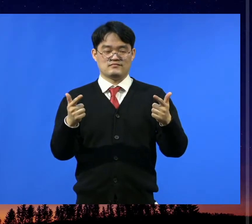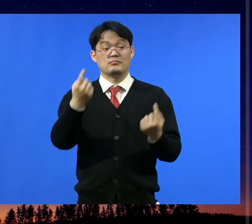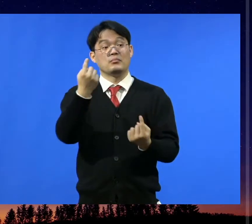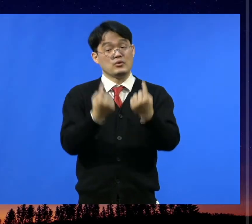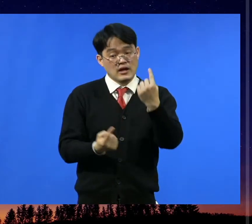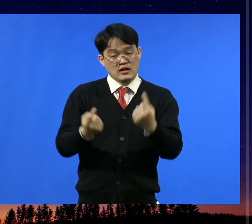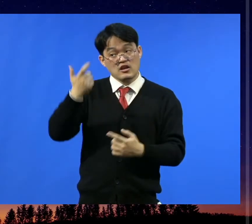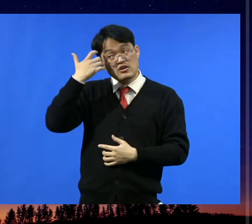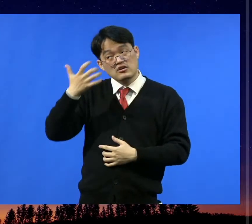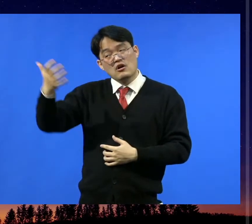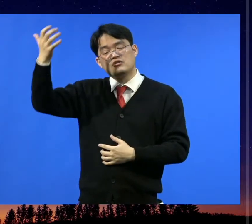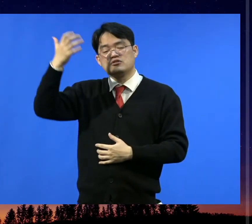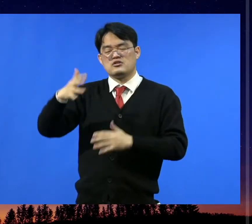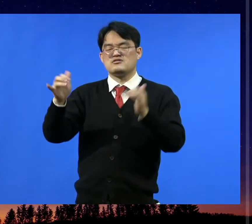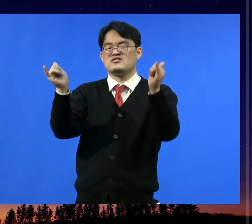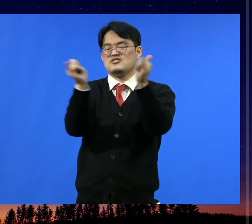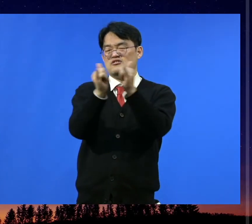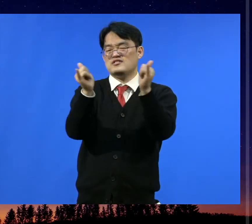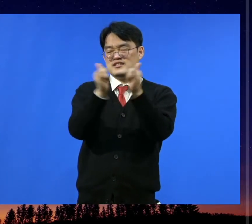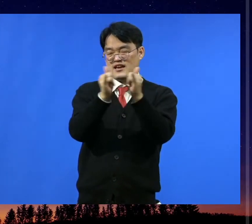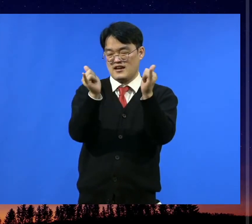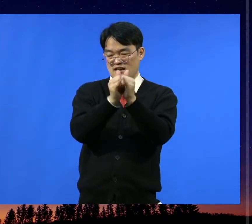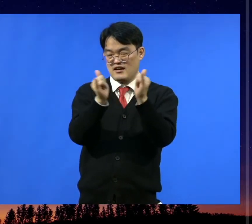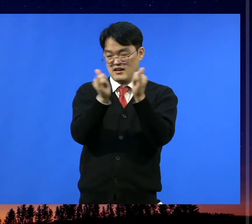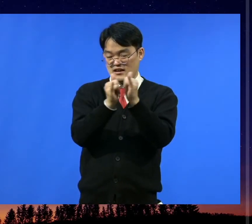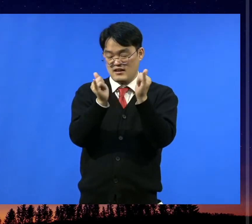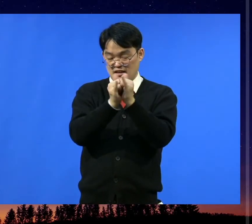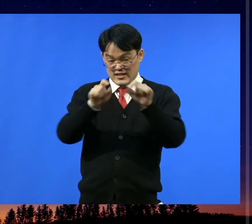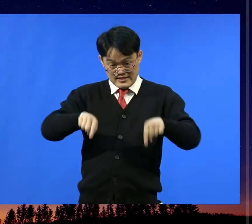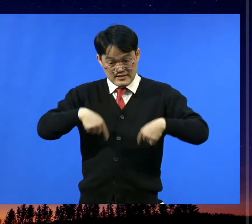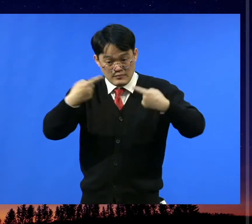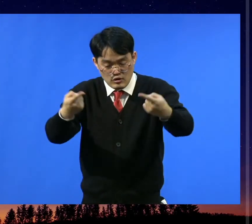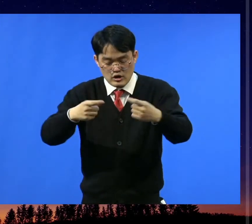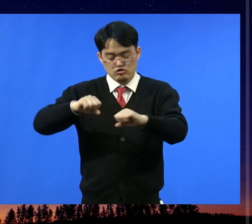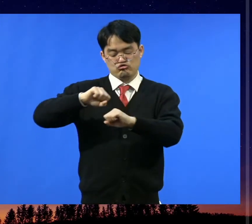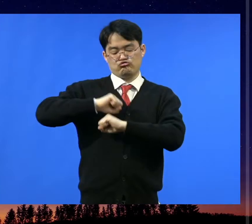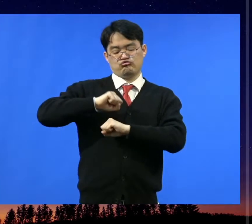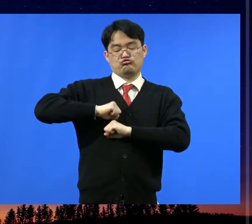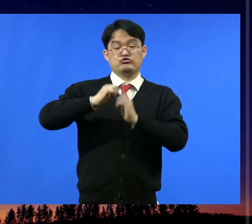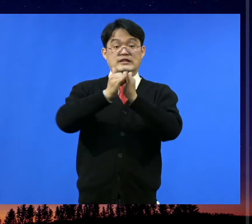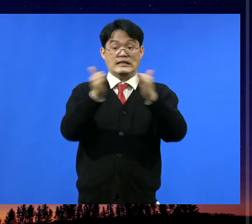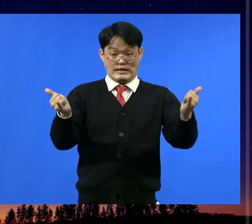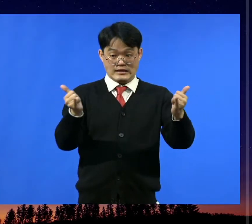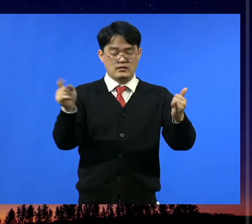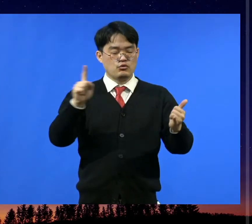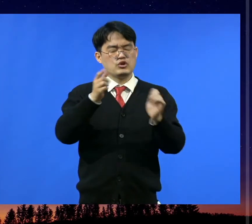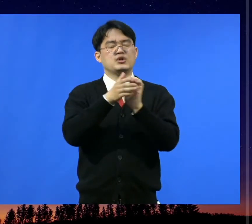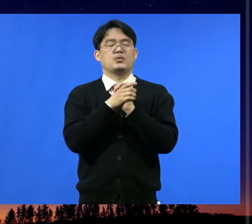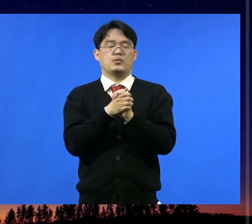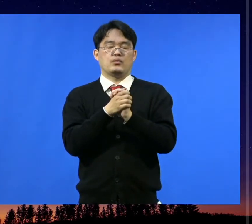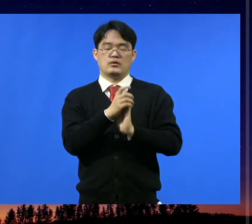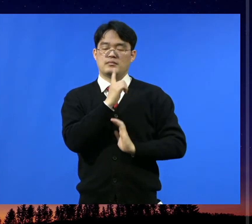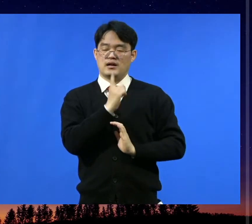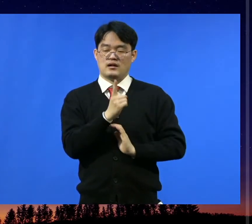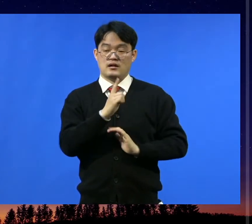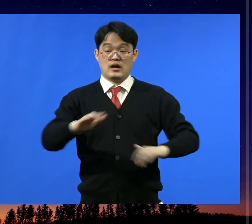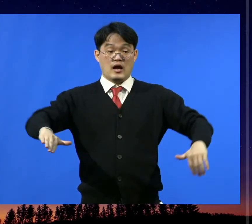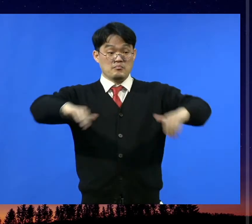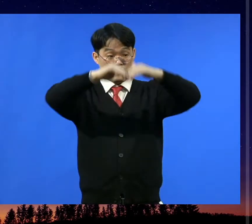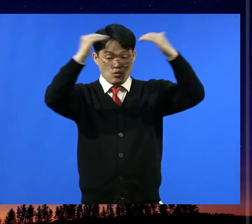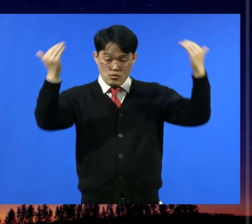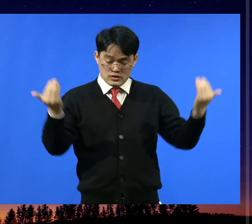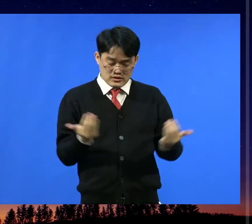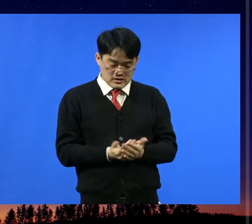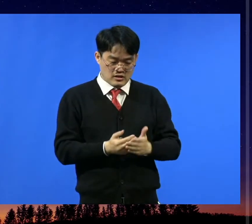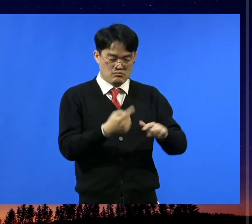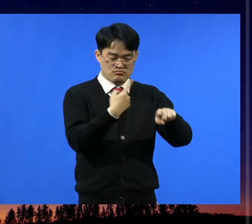치르는 당사자, 군인을 의미한다고 그렇게 볼 수가 있습니다. 군인 그 자체예요. 모든 무기들을 사용하는 사람이